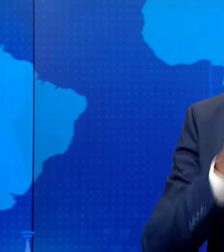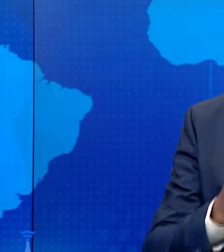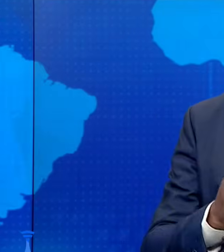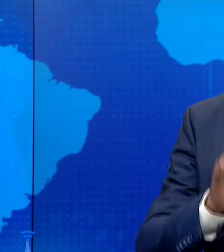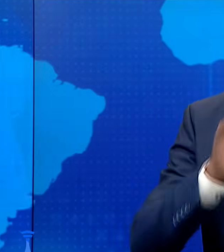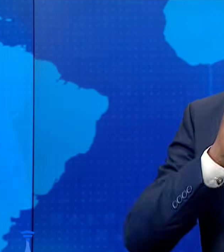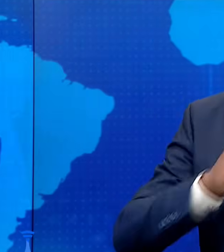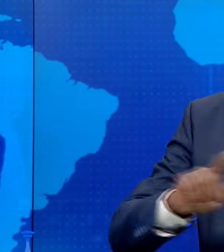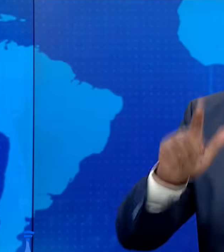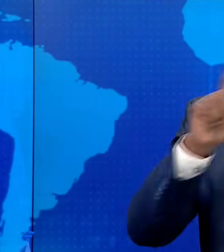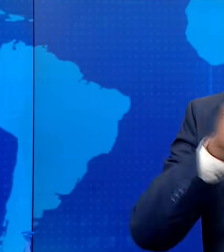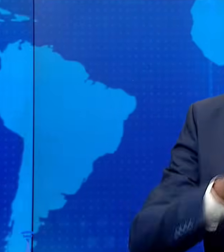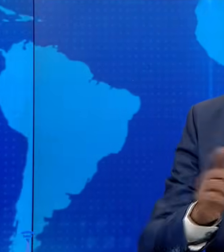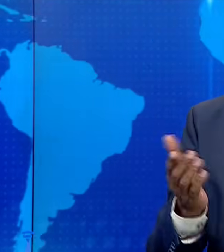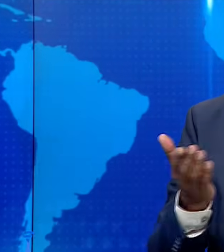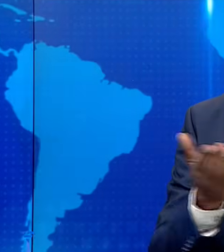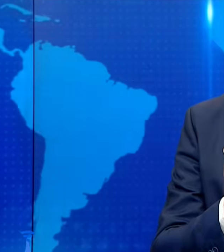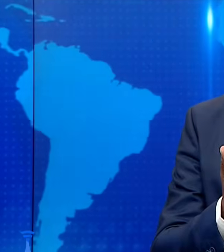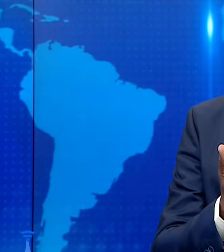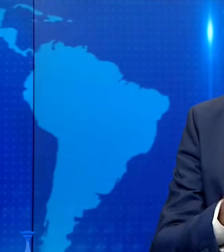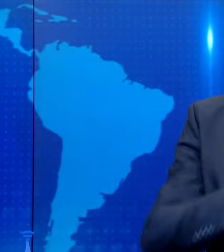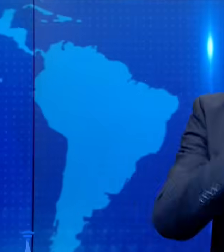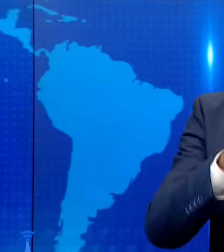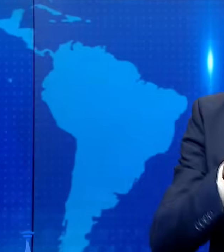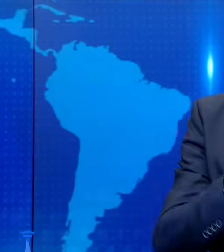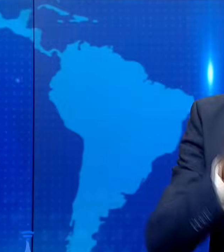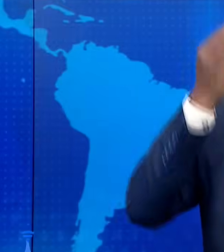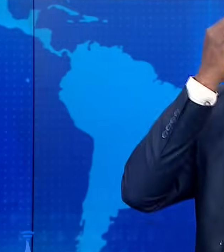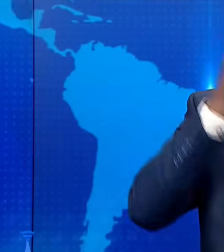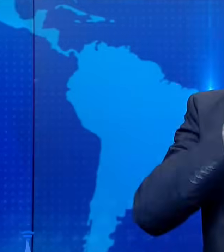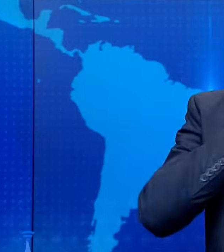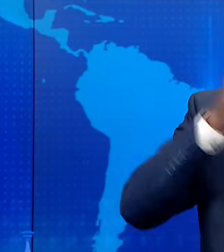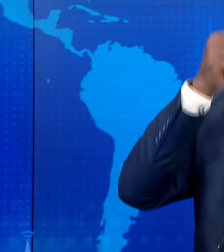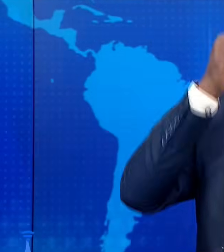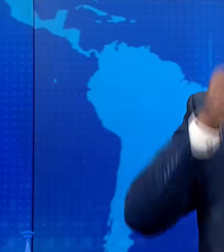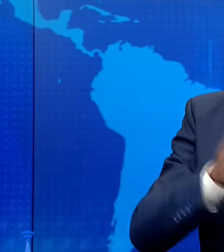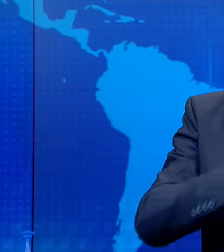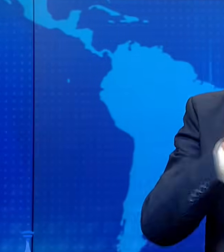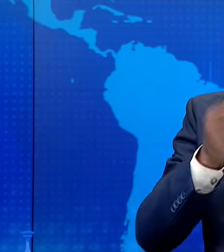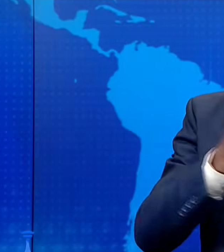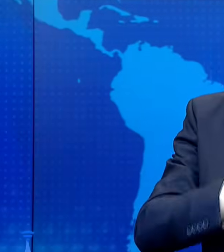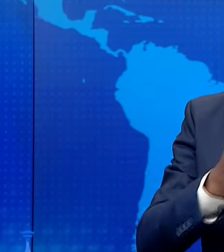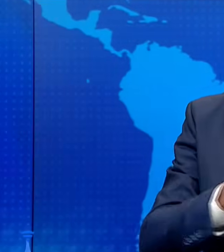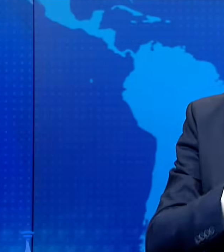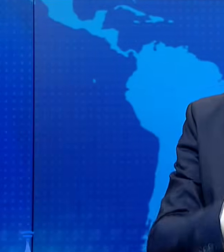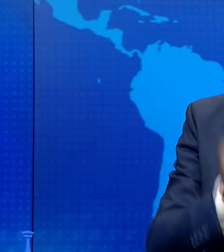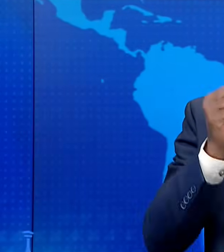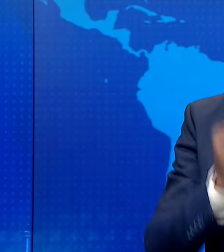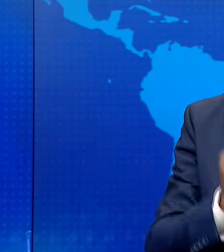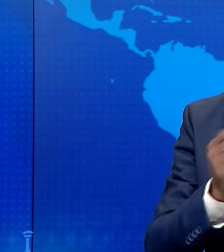ተናትልን ተመልካቾቻችን ዜና በምልክት ቋንቋ ቀርባሉ። ጠቅላይ ሚኒስትር አብይ አህመድ በአፍሪካ